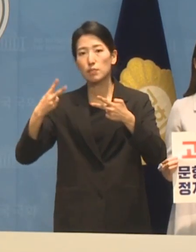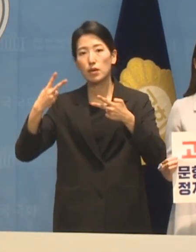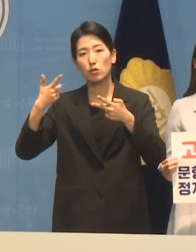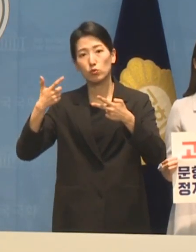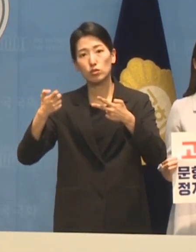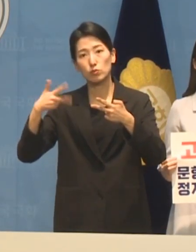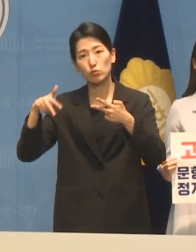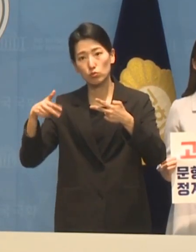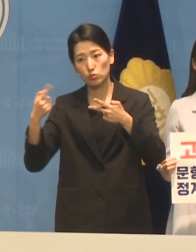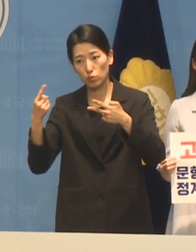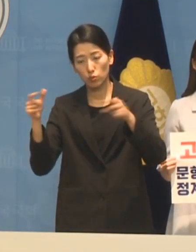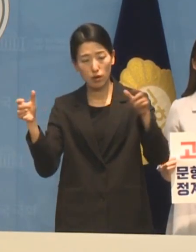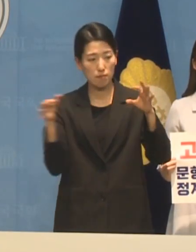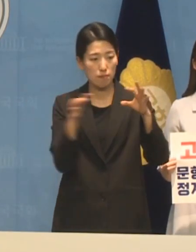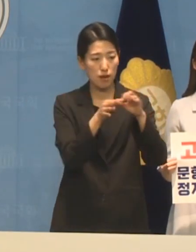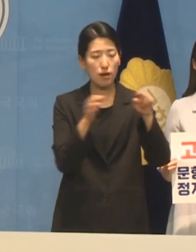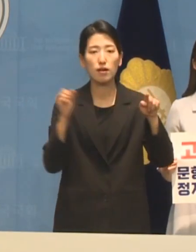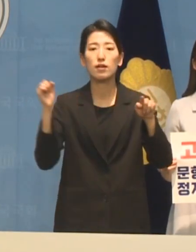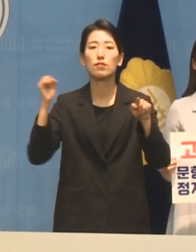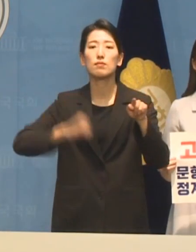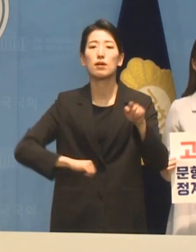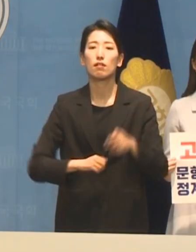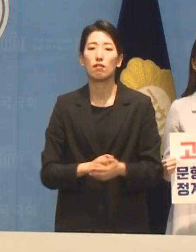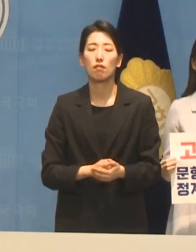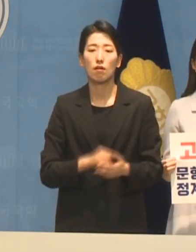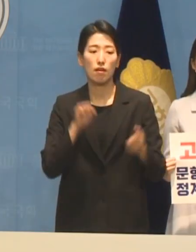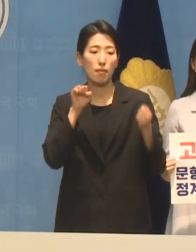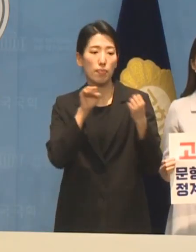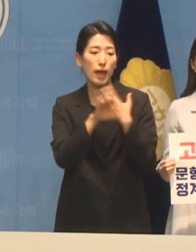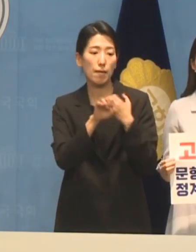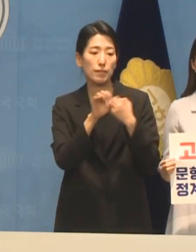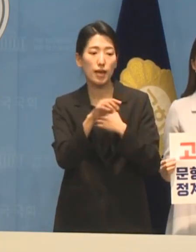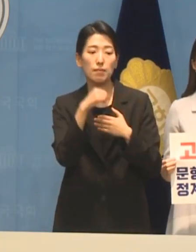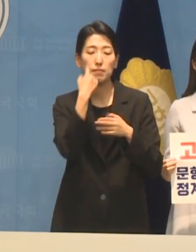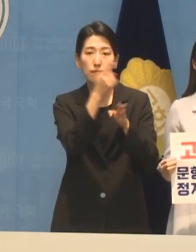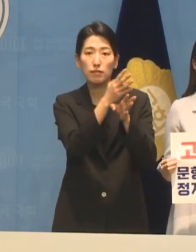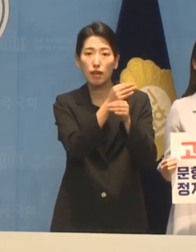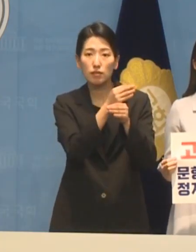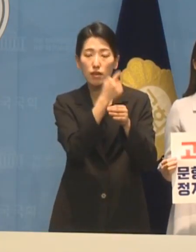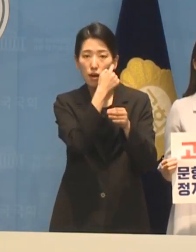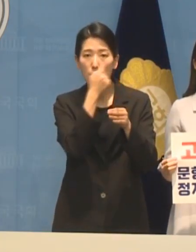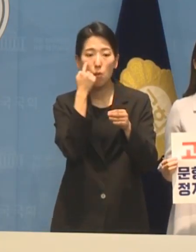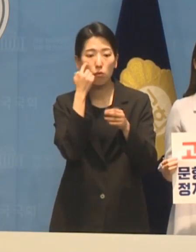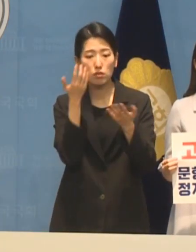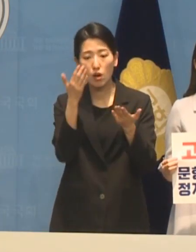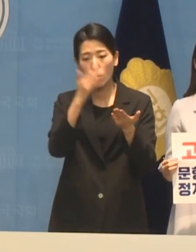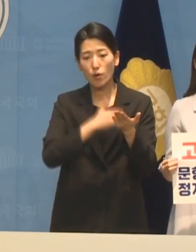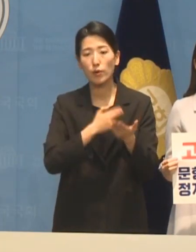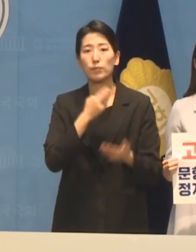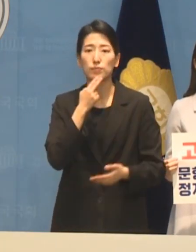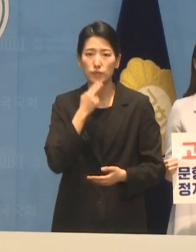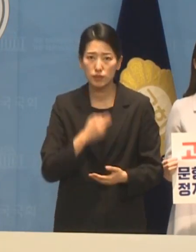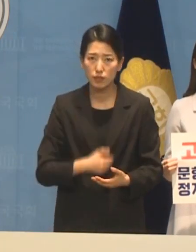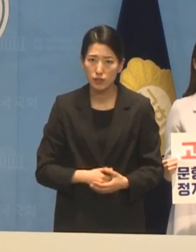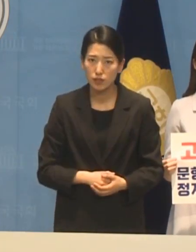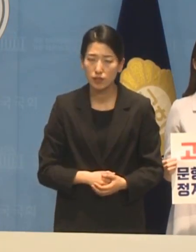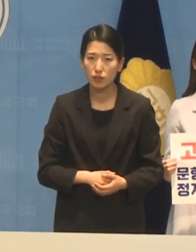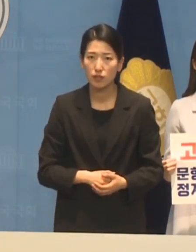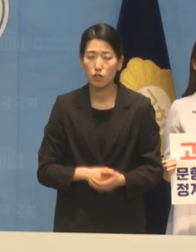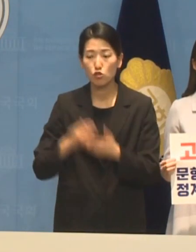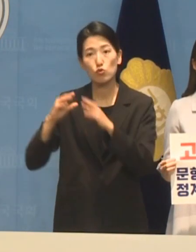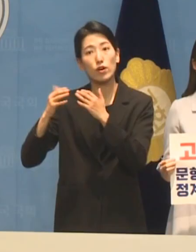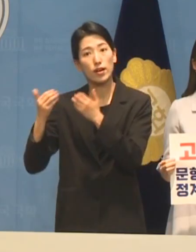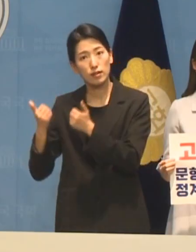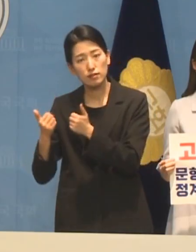제266조의 위반으로 답변 기일을 보장하지 않고 있습니다. 국회에서 탄핵소추를